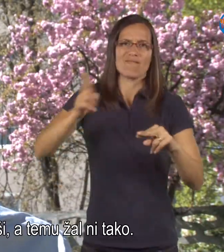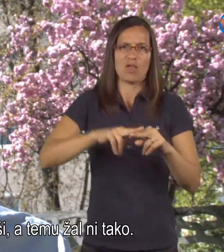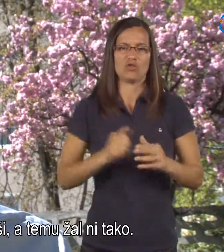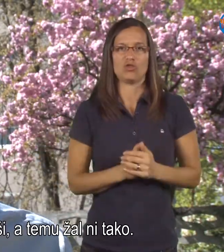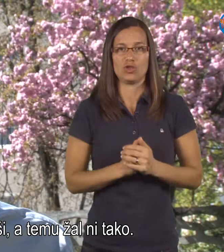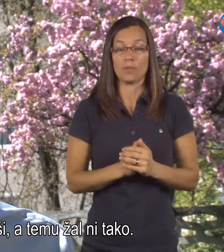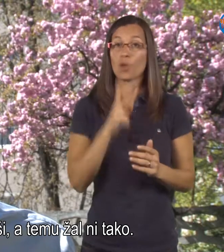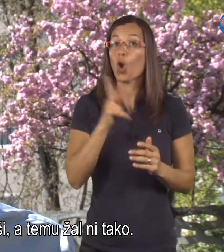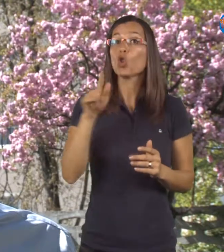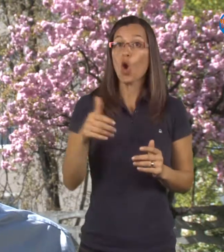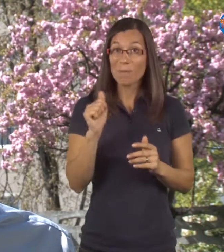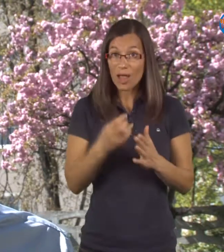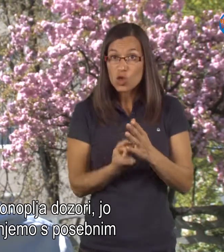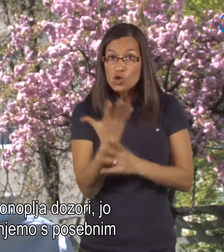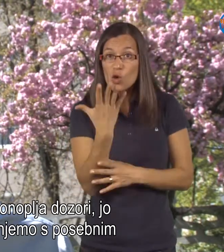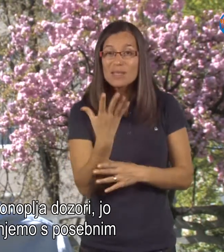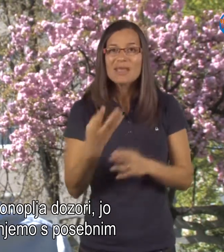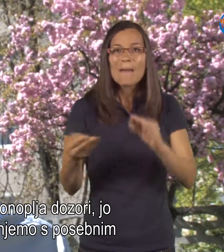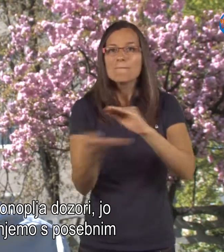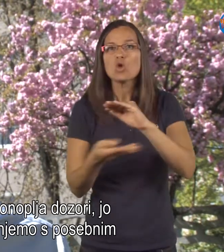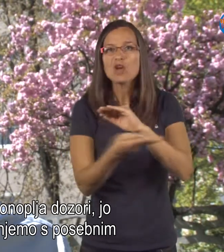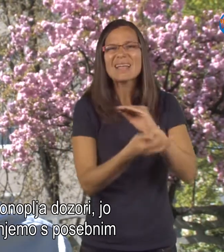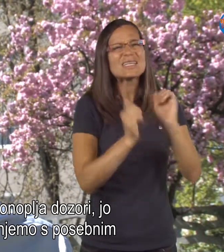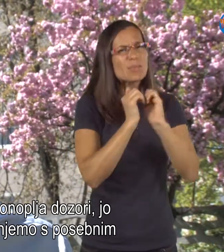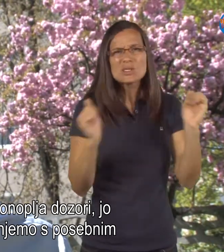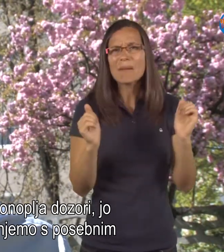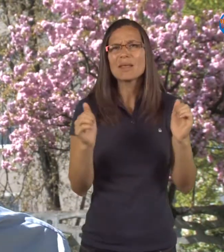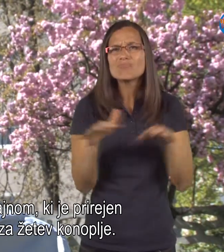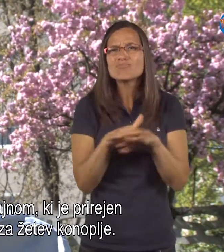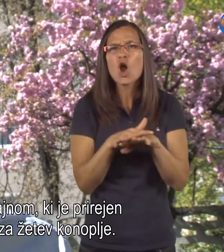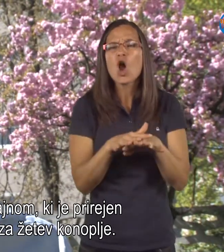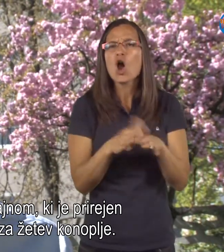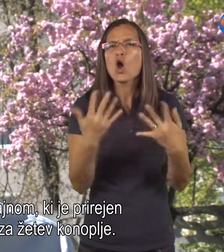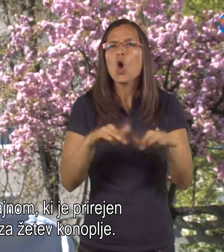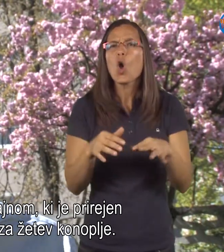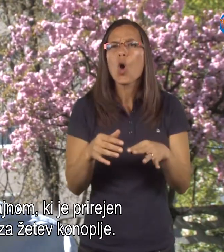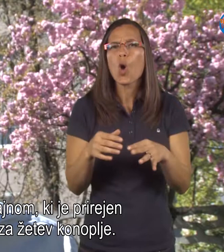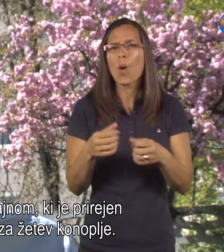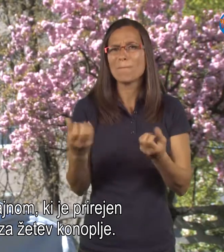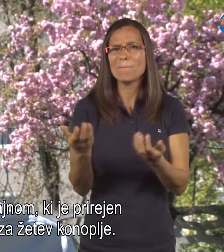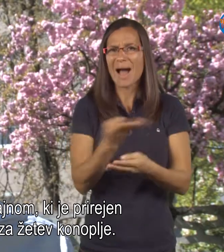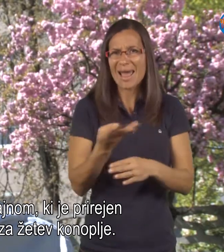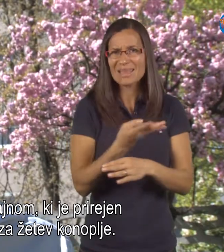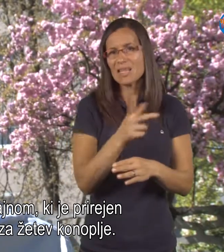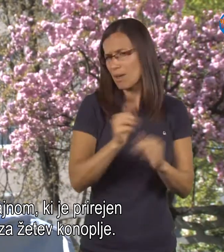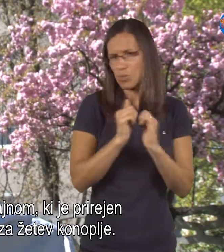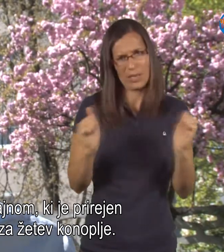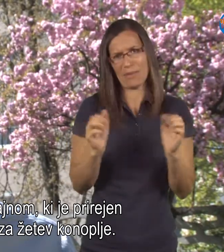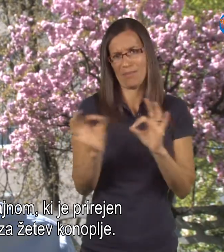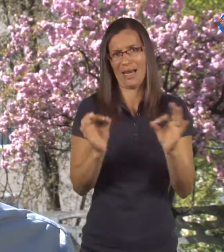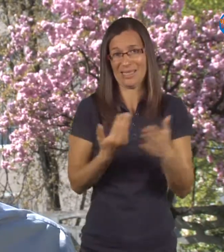še več. Potem, ko konoplja dozori, se požanje s posebnim kombajnom, ki je prirejen prav za